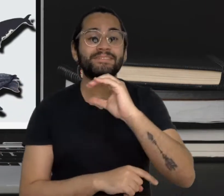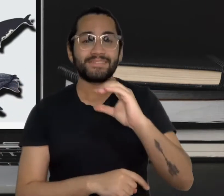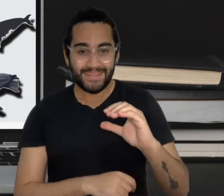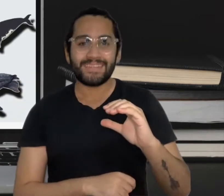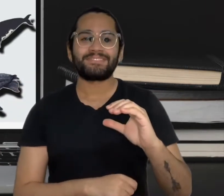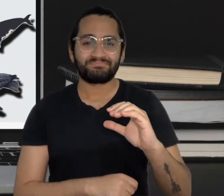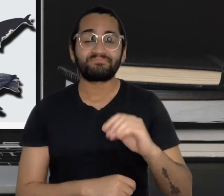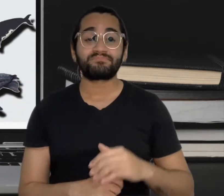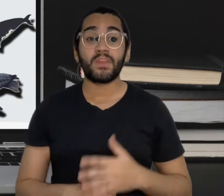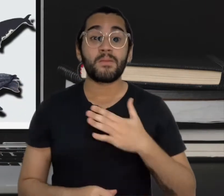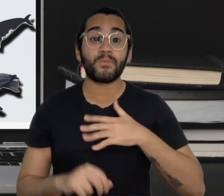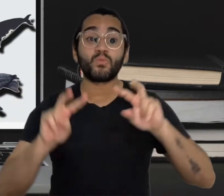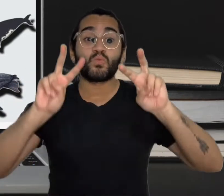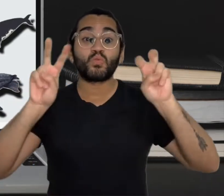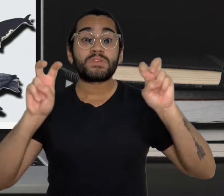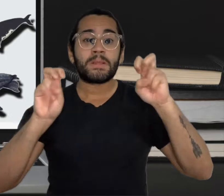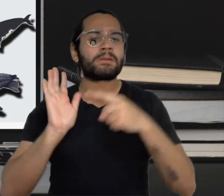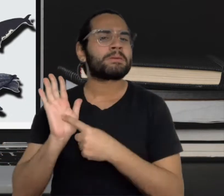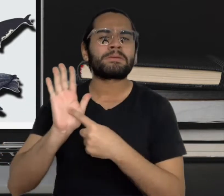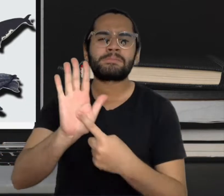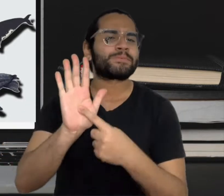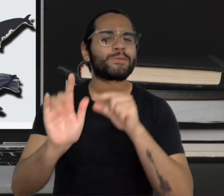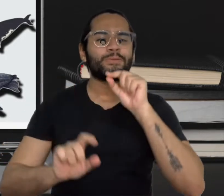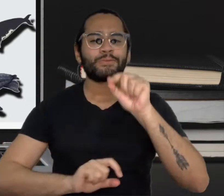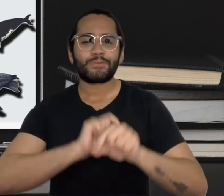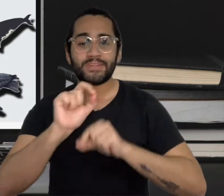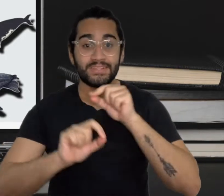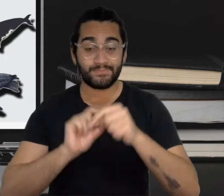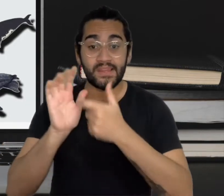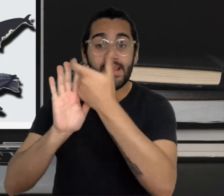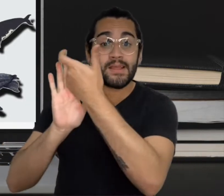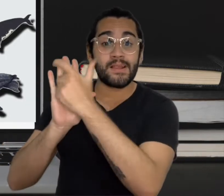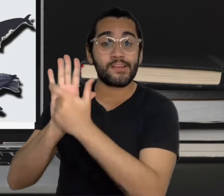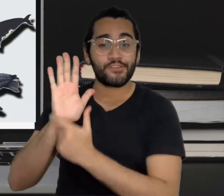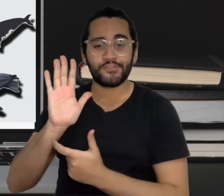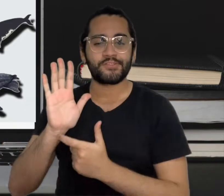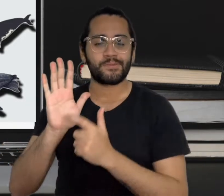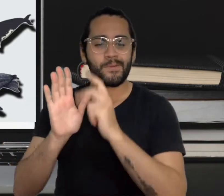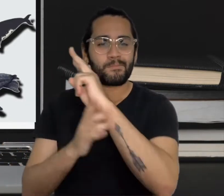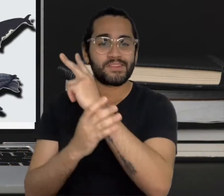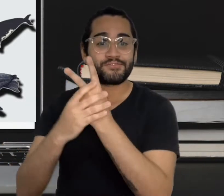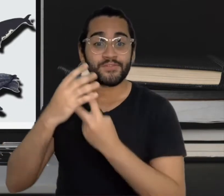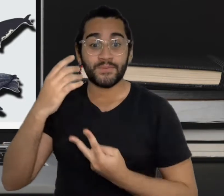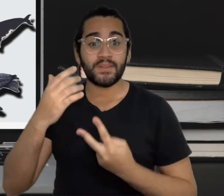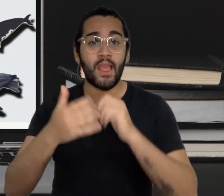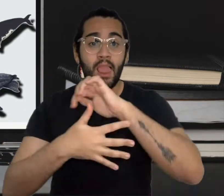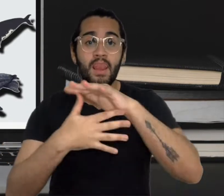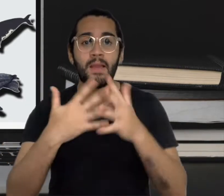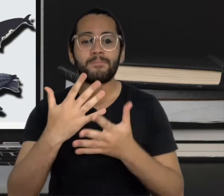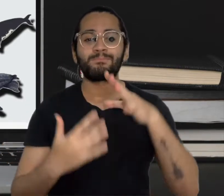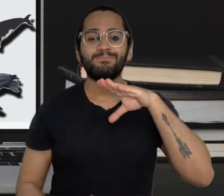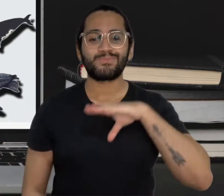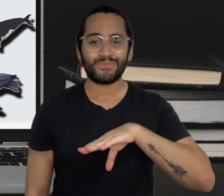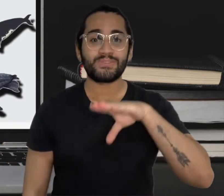iniciação científica para apresentar o meu tema, que é sobre glossário